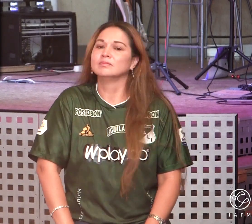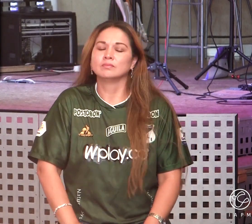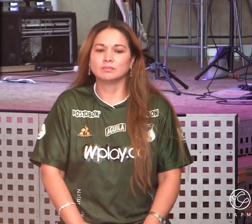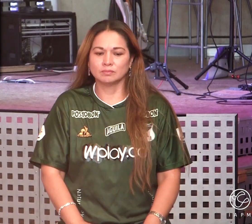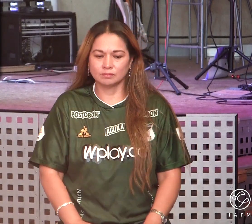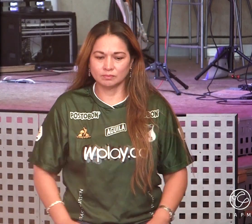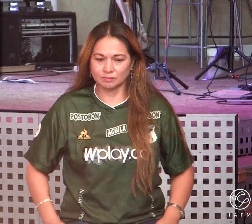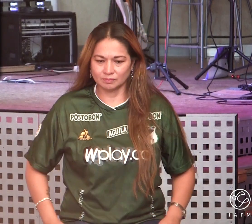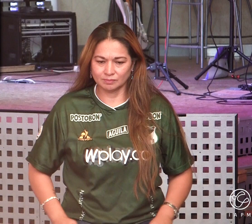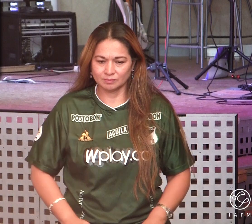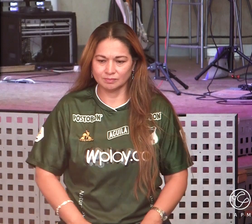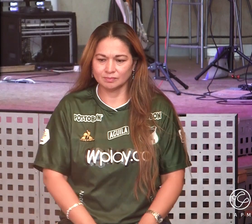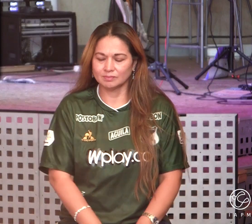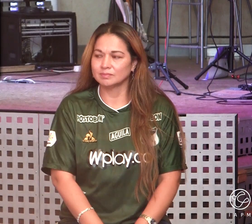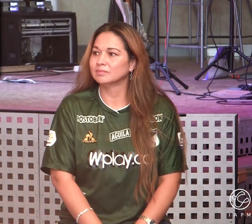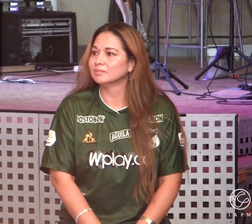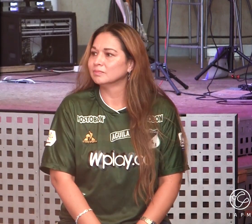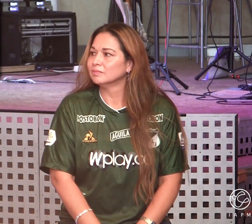voy entendiéndolos.